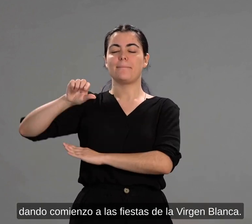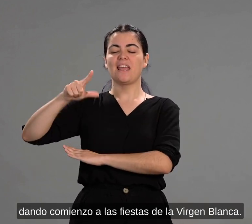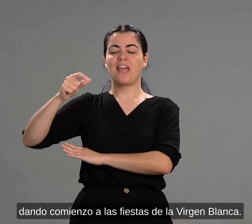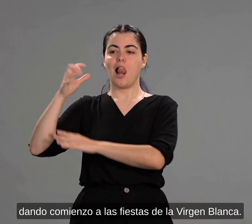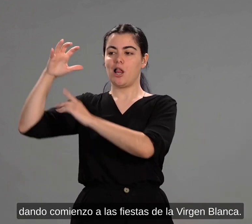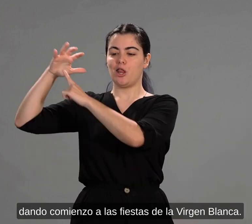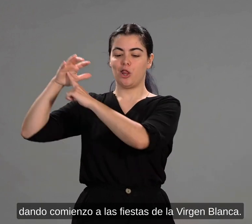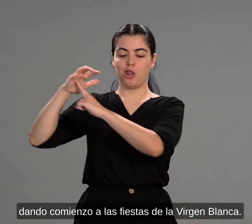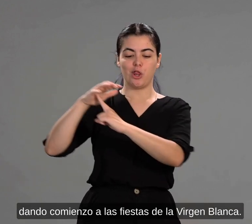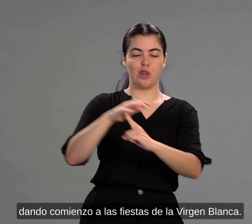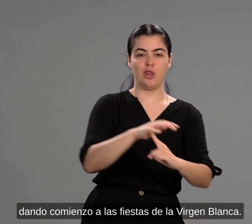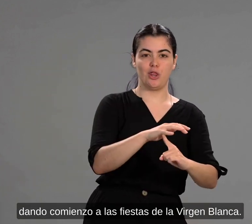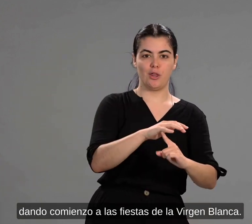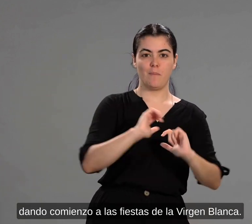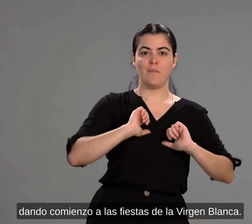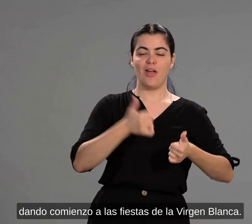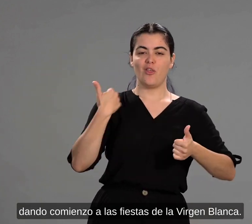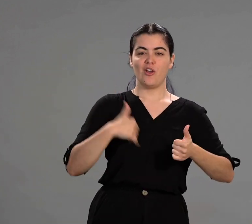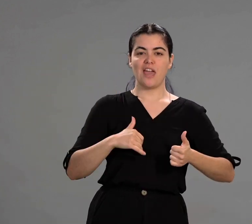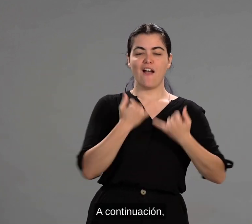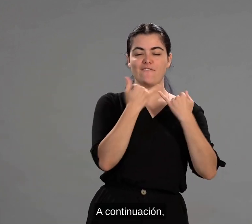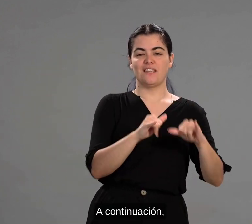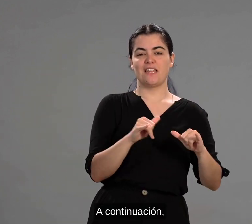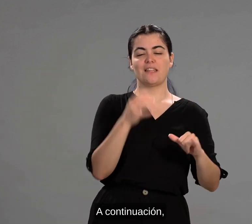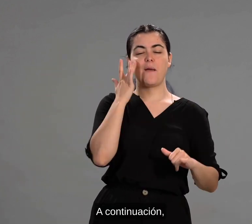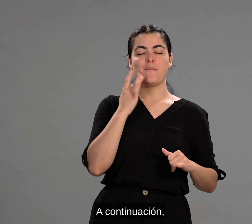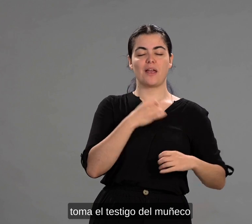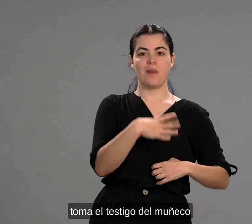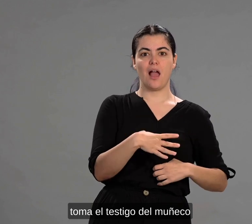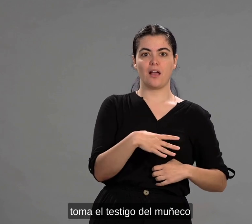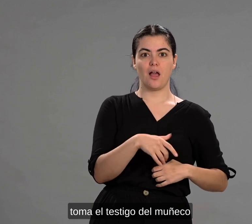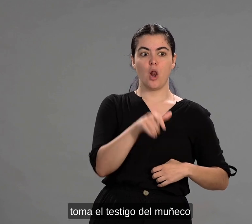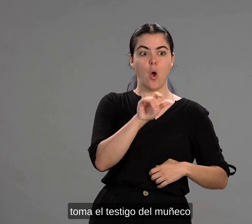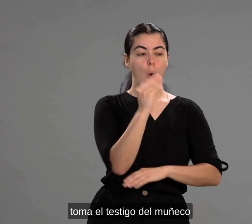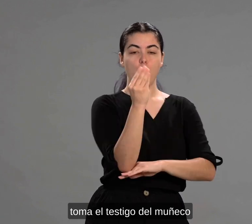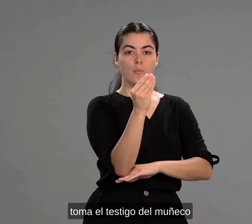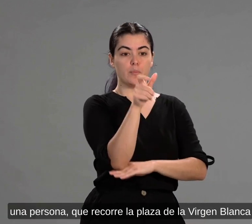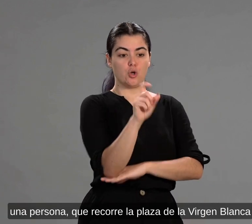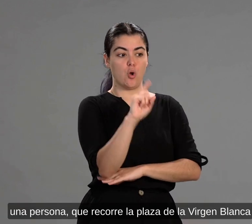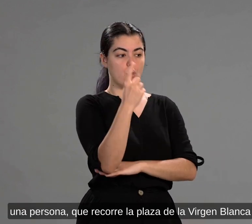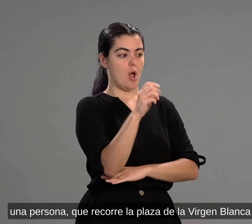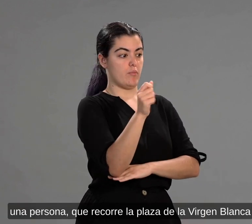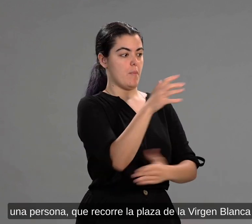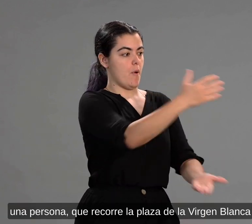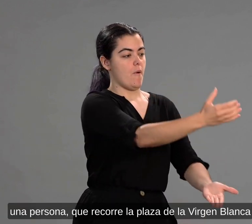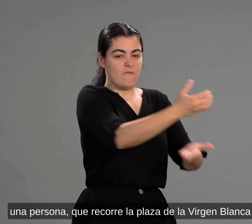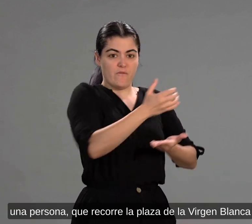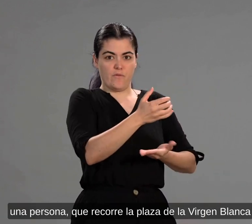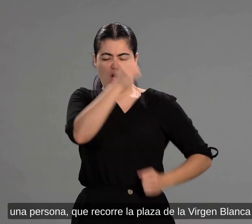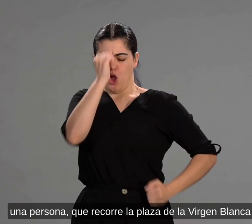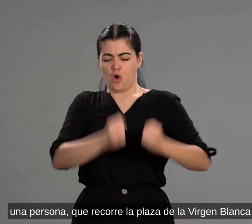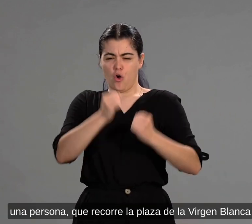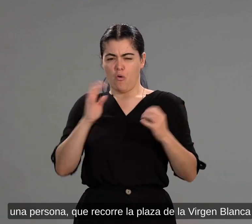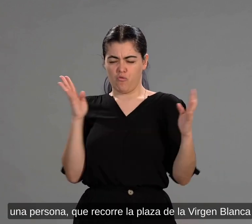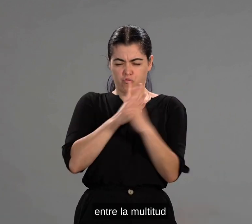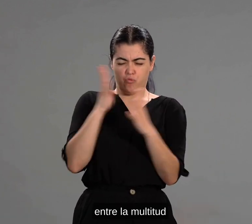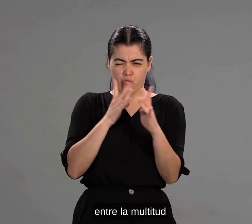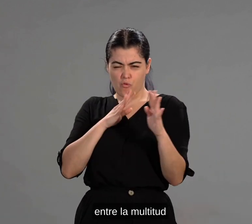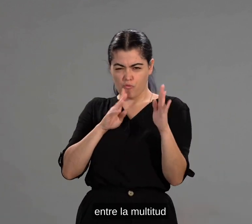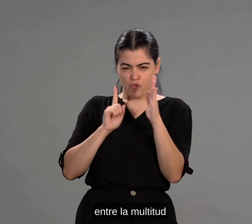dando comienzo a las fiestas de la Virgen Blanca. A continuación, toma el testigo del muñeco una persona, que recorre la plaza de la Virgen Blanca entre la multitud